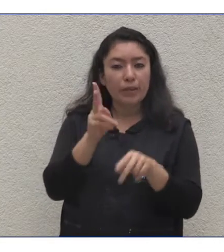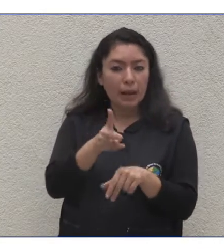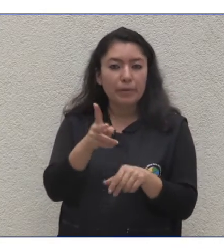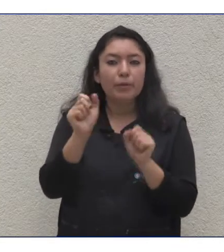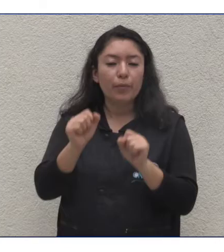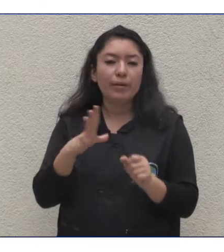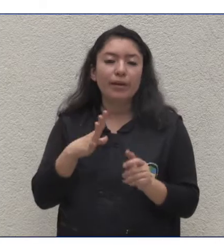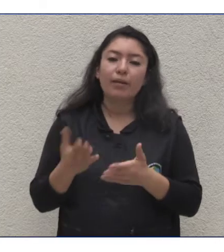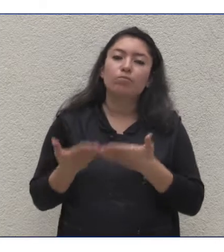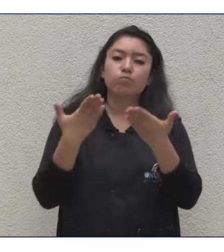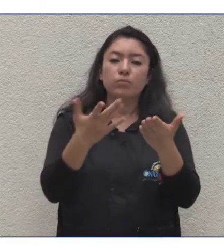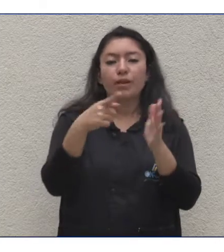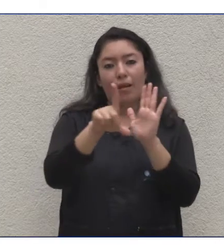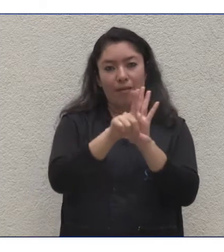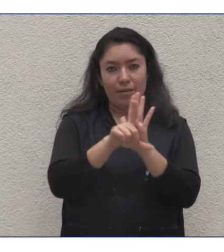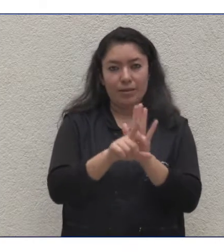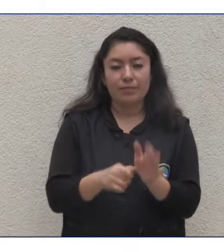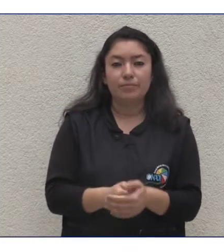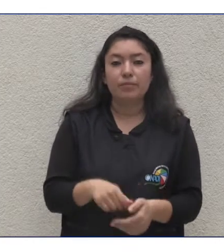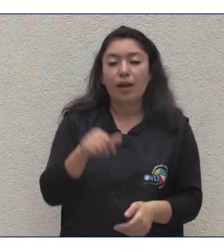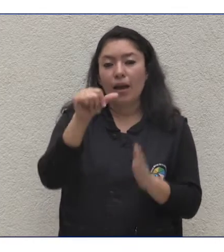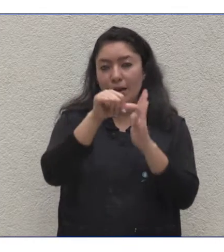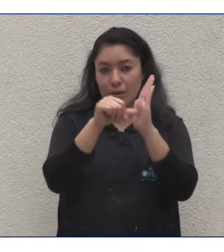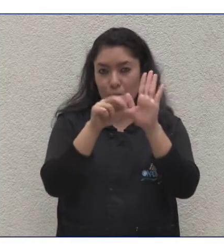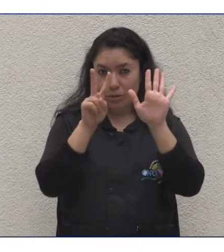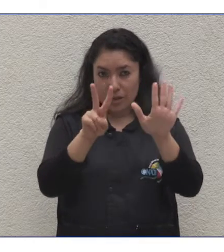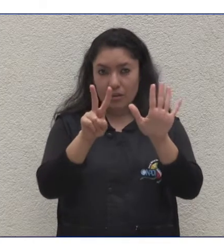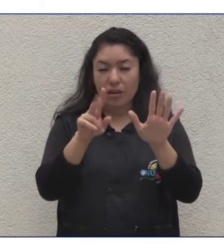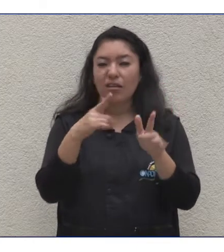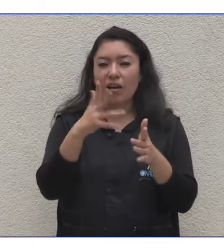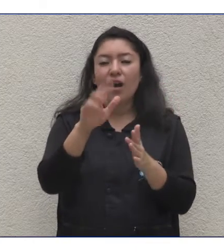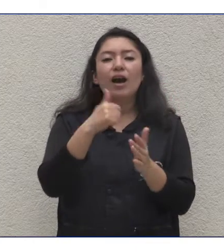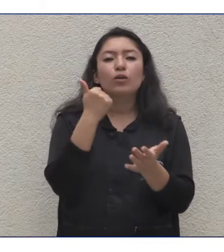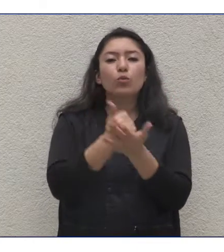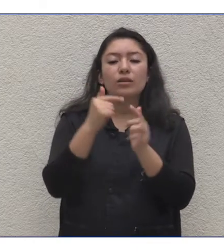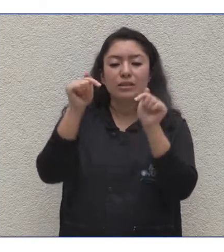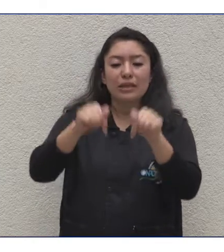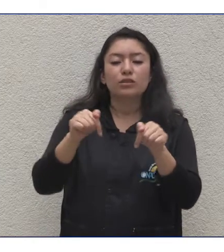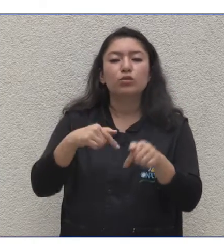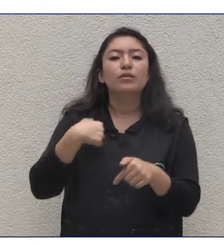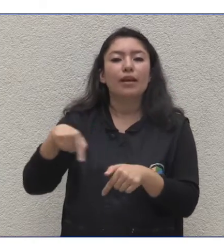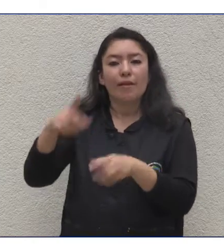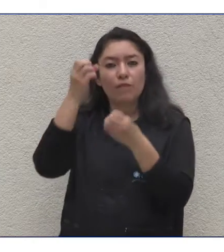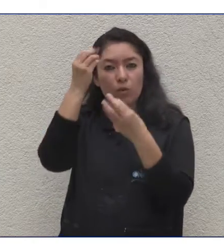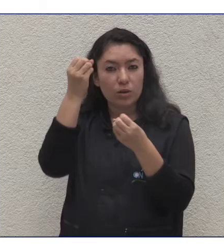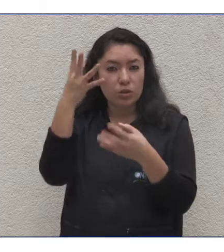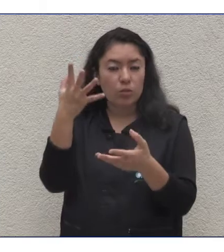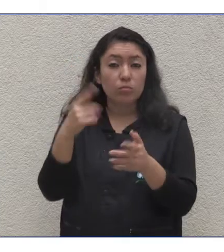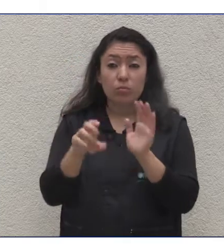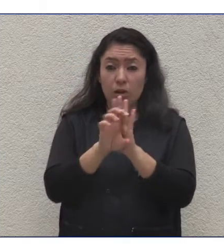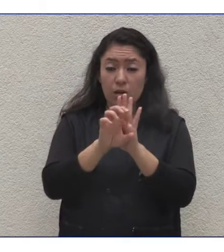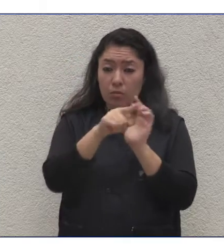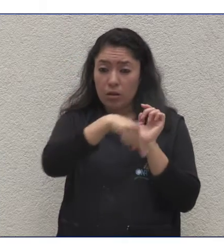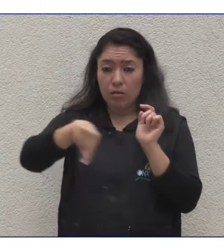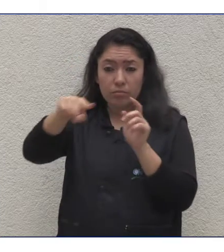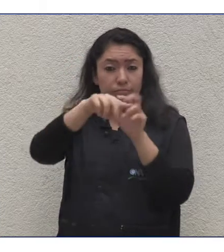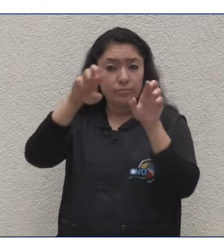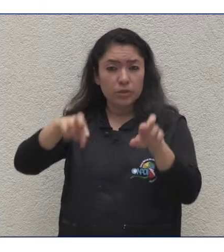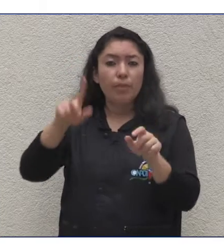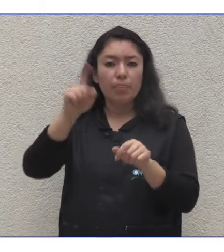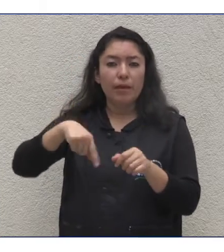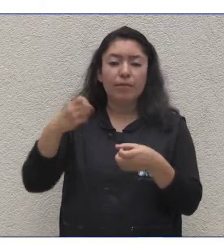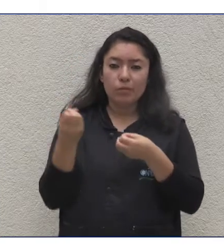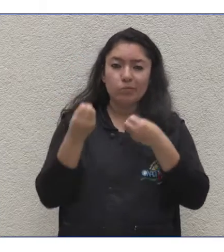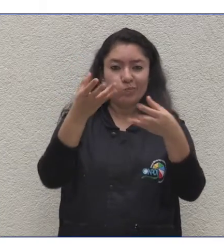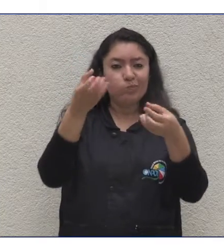para la aplicación de la presente ley. Artículo 7. Actualización de información. Los sujetos obligados deberán actualizar